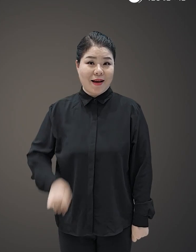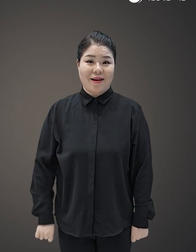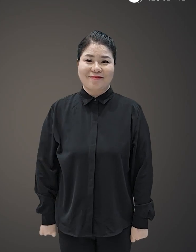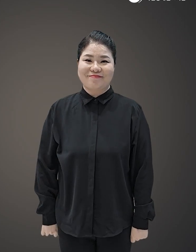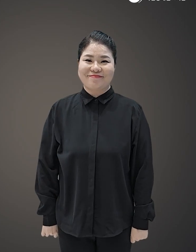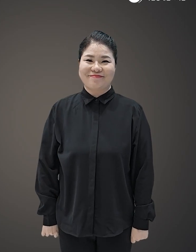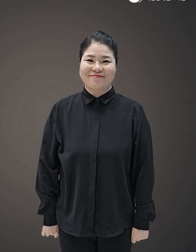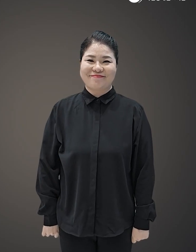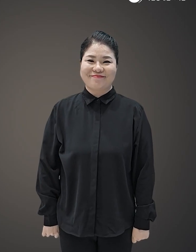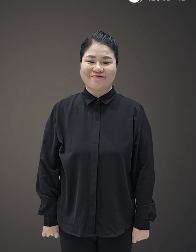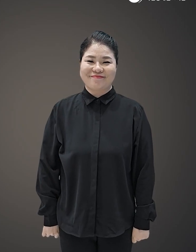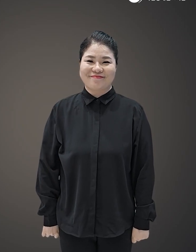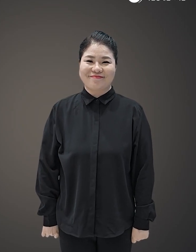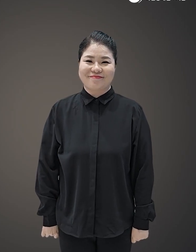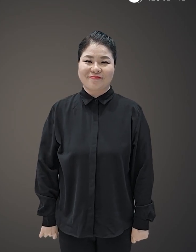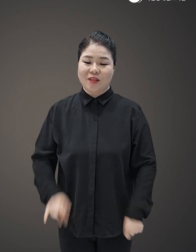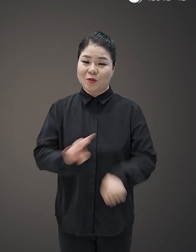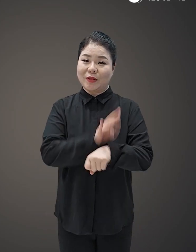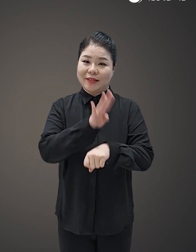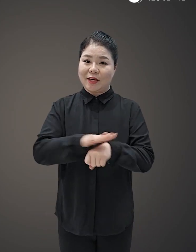뒤척인다면?